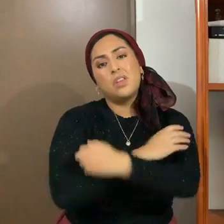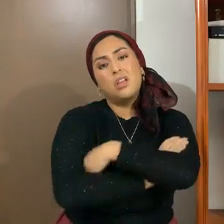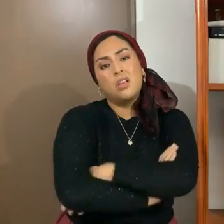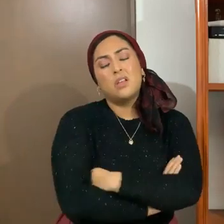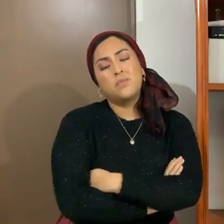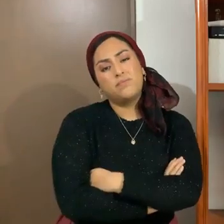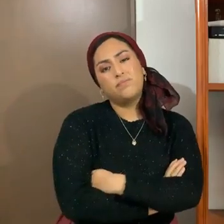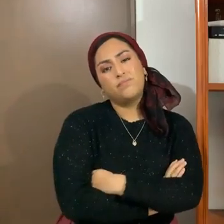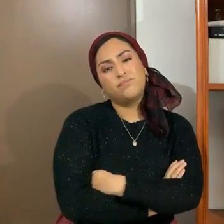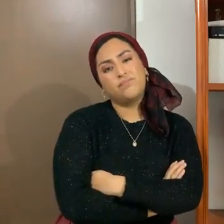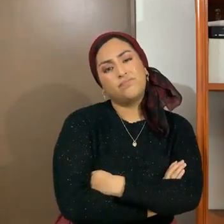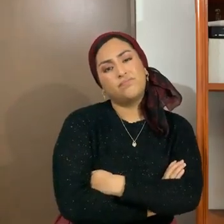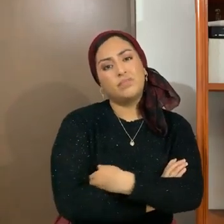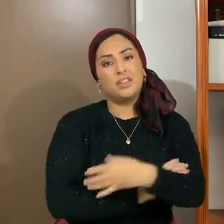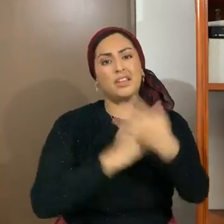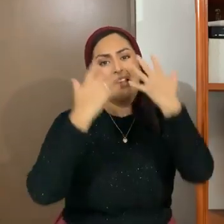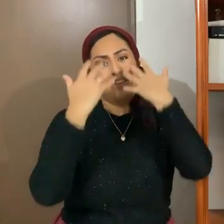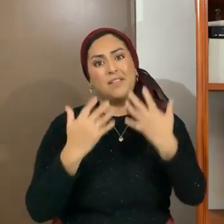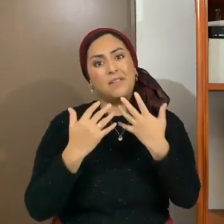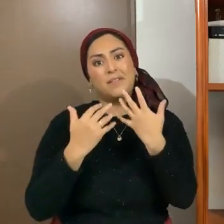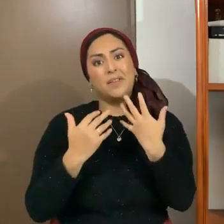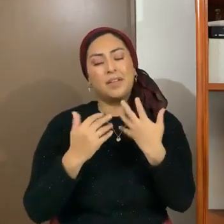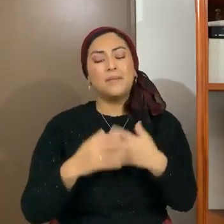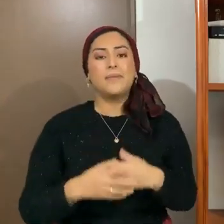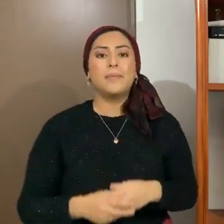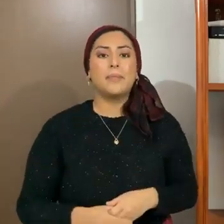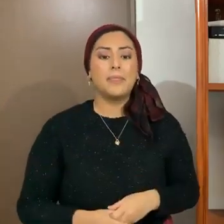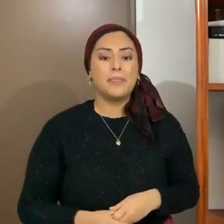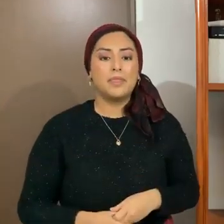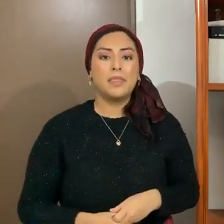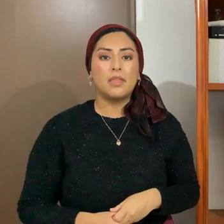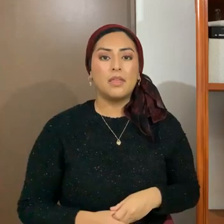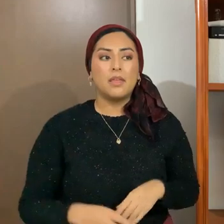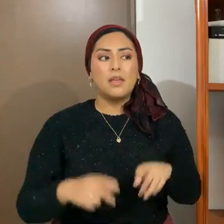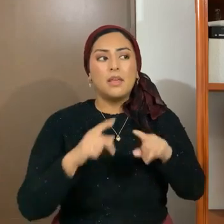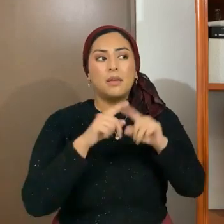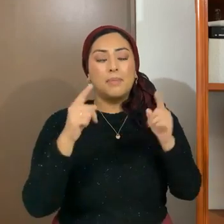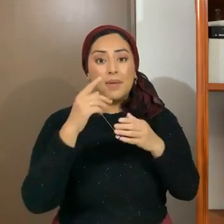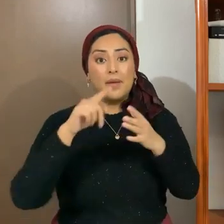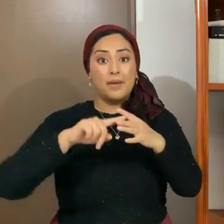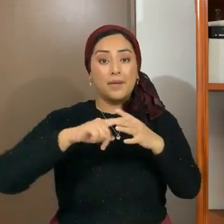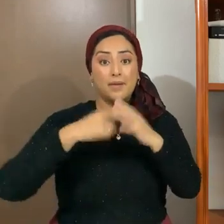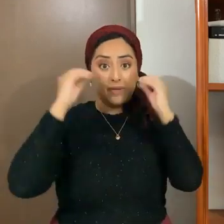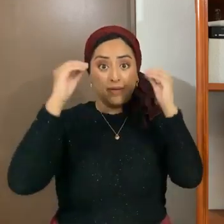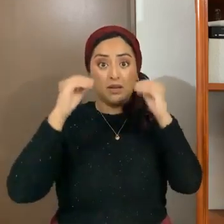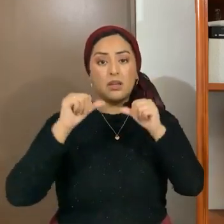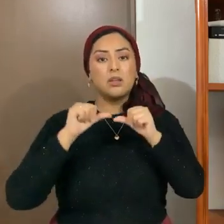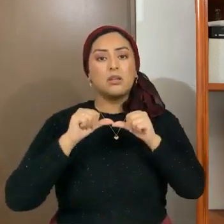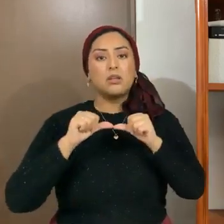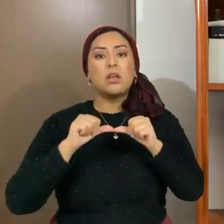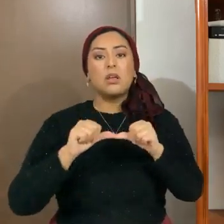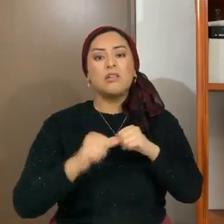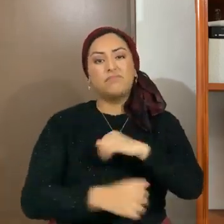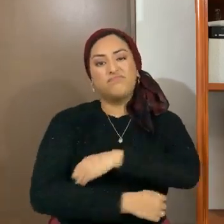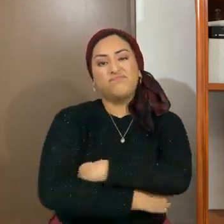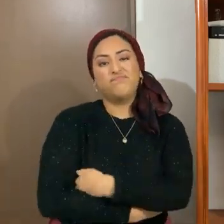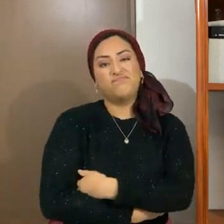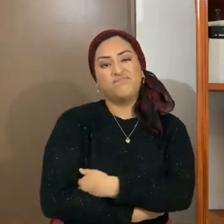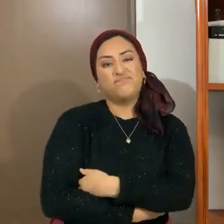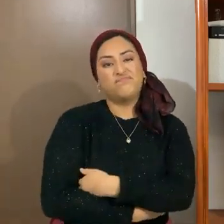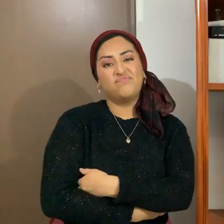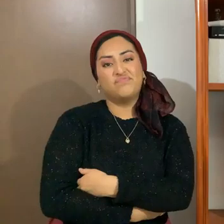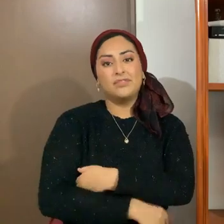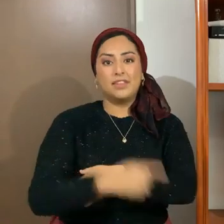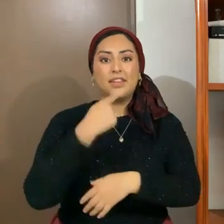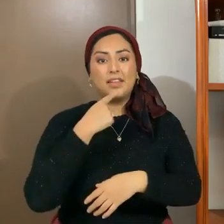con una cara de no gozo, para no entrar en detalles. Y entonces empieza la administración y siguen con esa cara larga. Nuestro amado